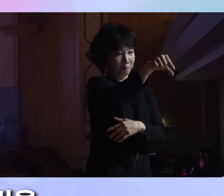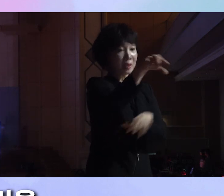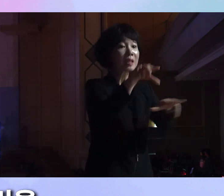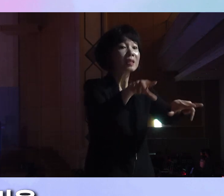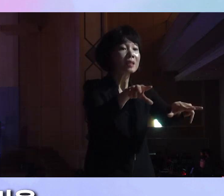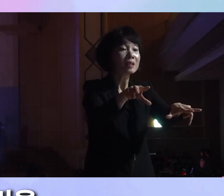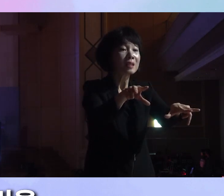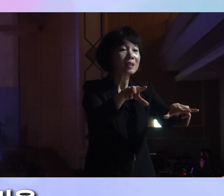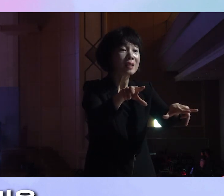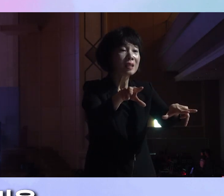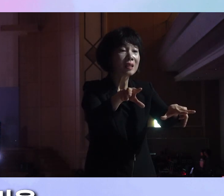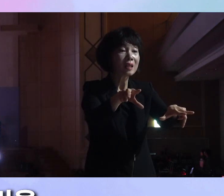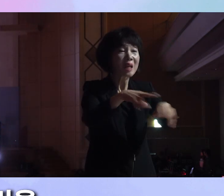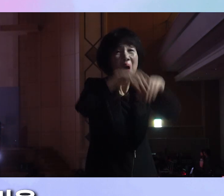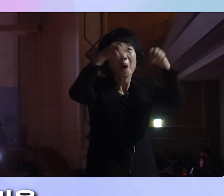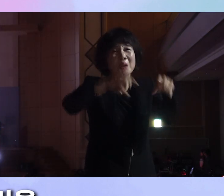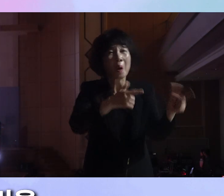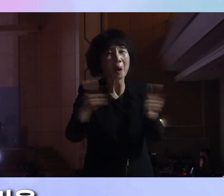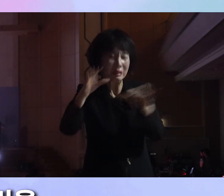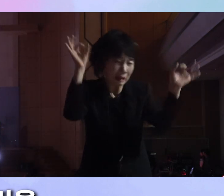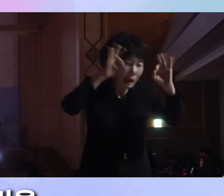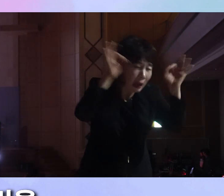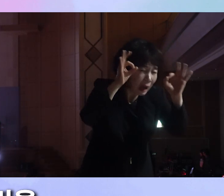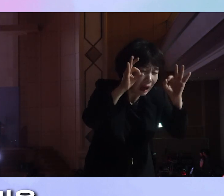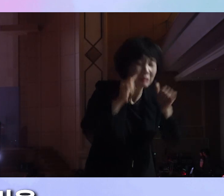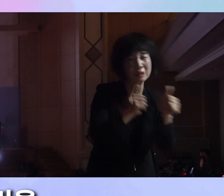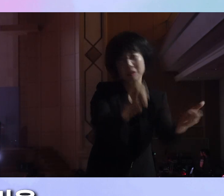이제 더 이상 헛된 건 쫓지 않으려고.